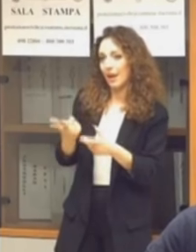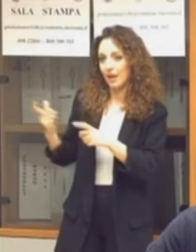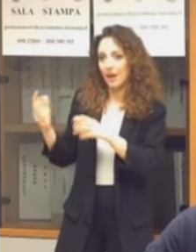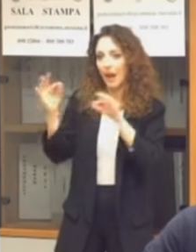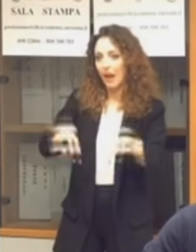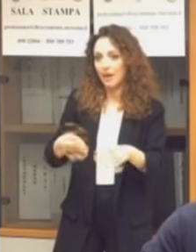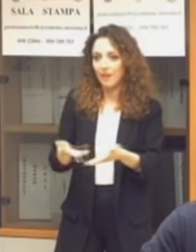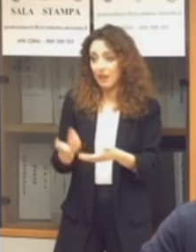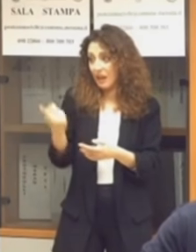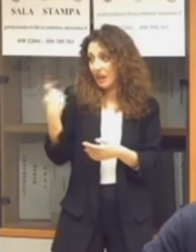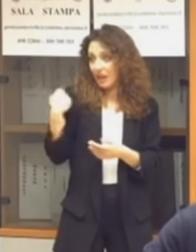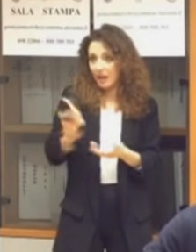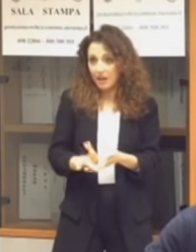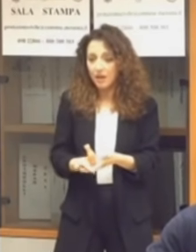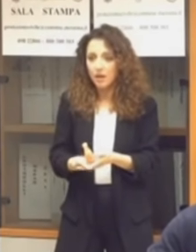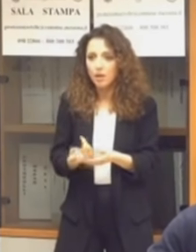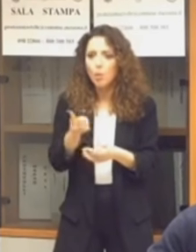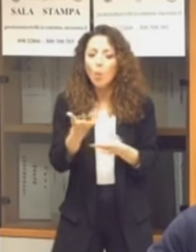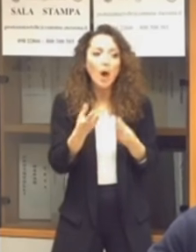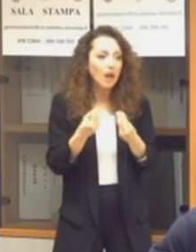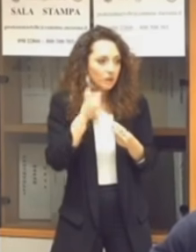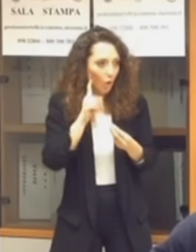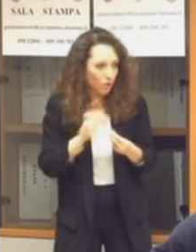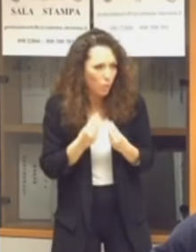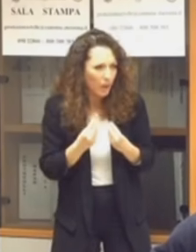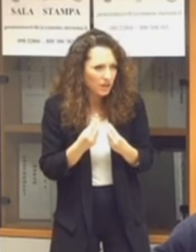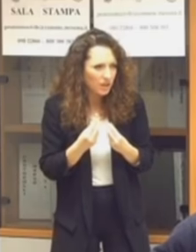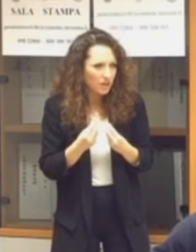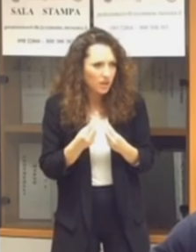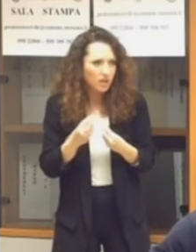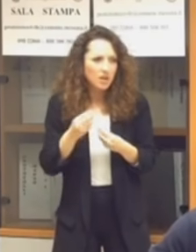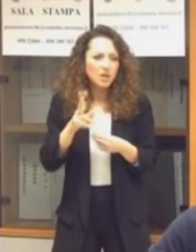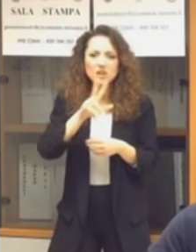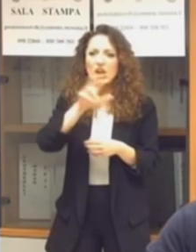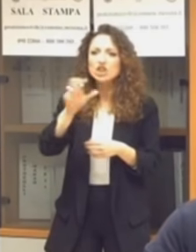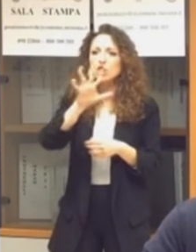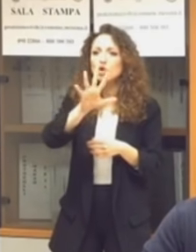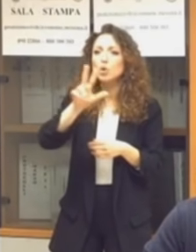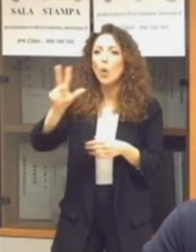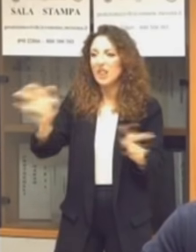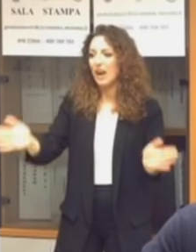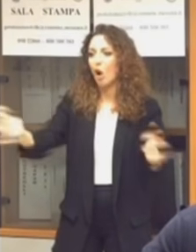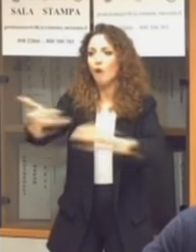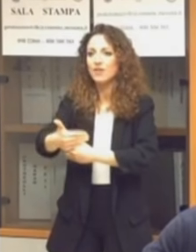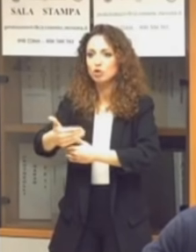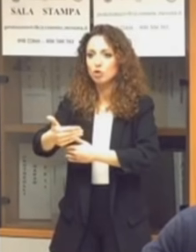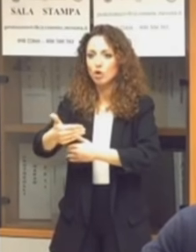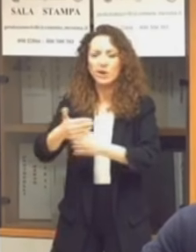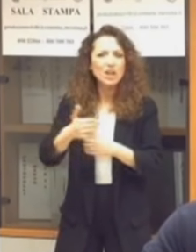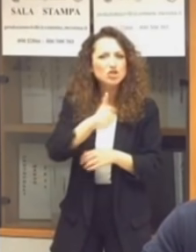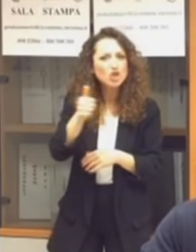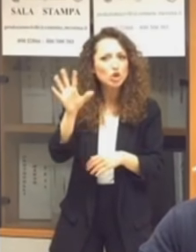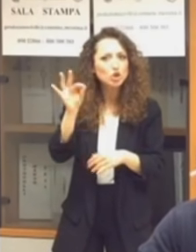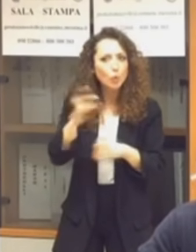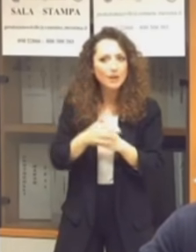Ieri. Quante ne sono arrivate non lo sappiamo, quante ne hanno mandato? 353 confezioni. Da quanto? Da